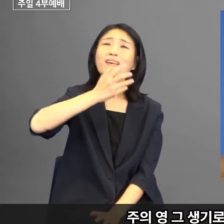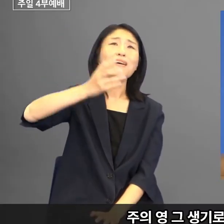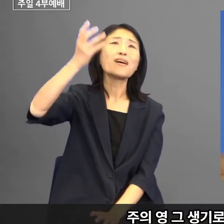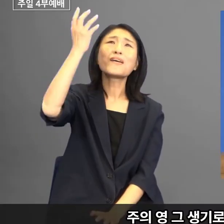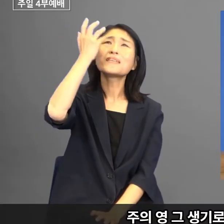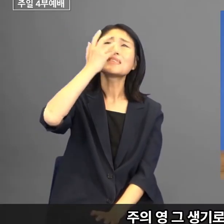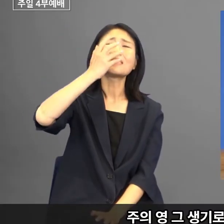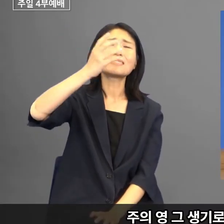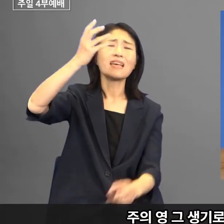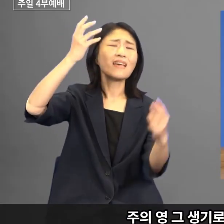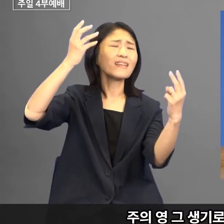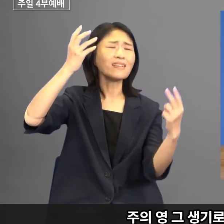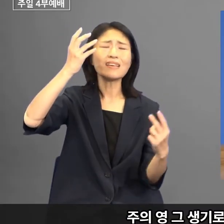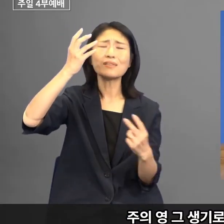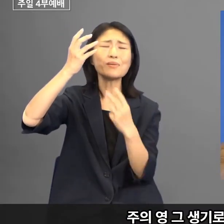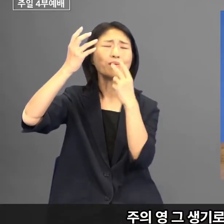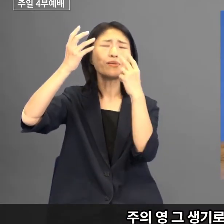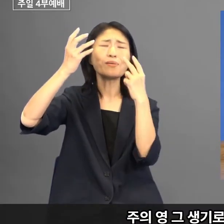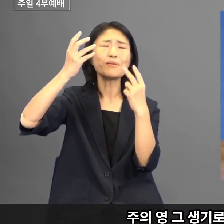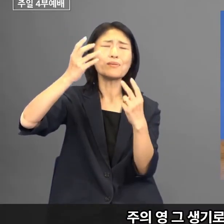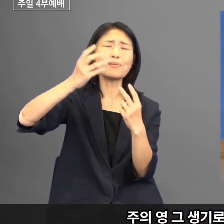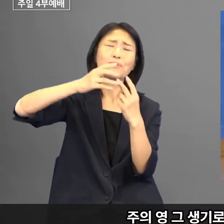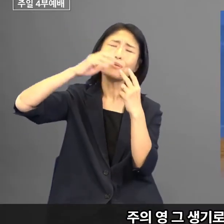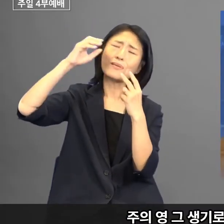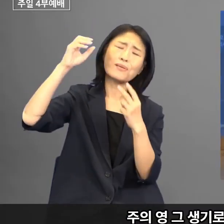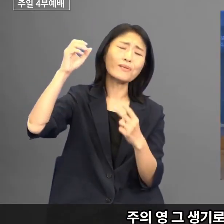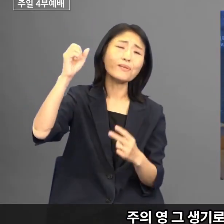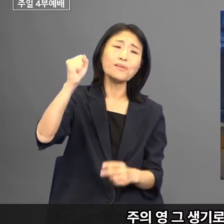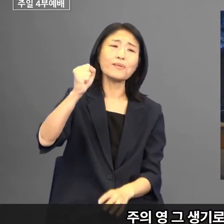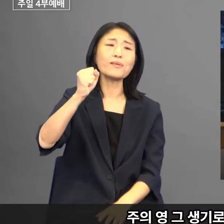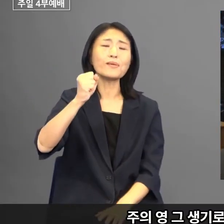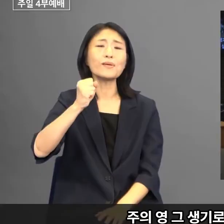주의 영 그 생기로